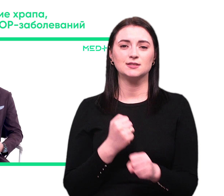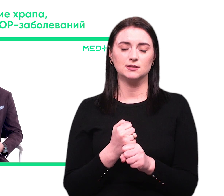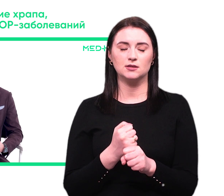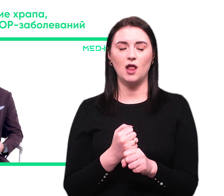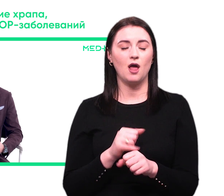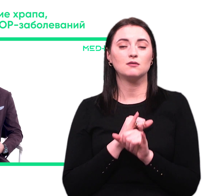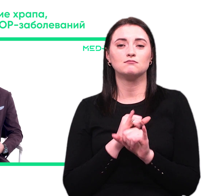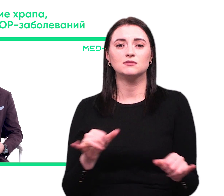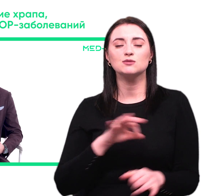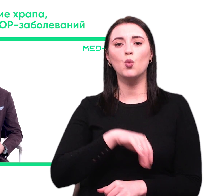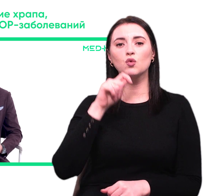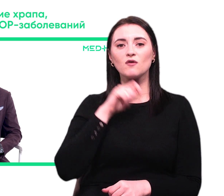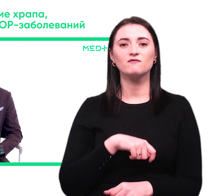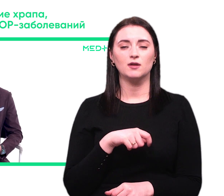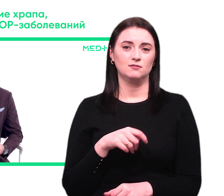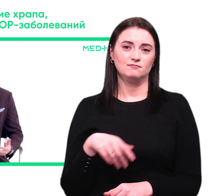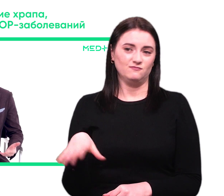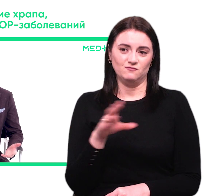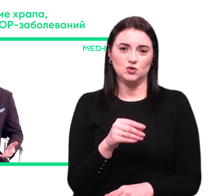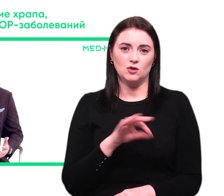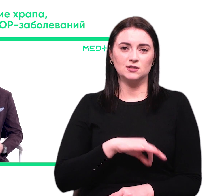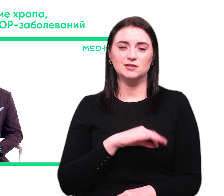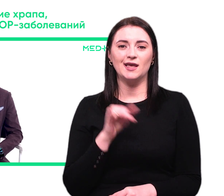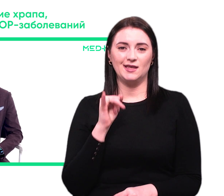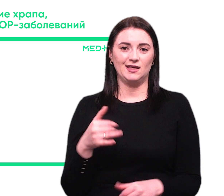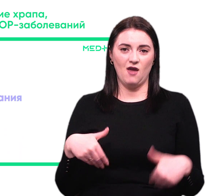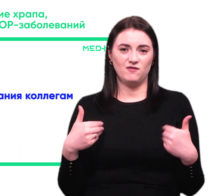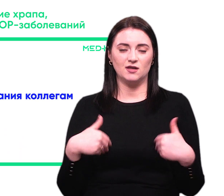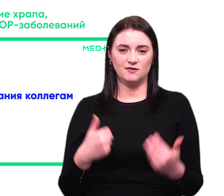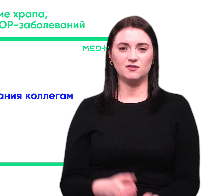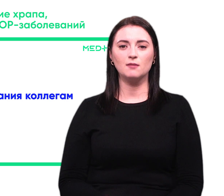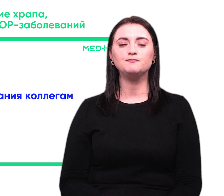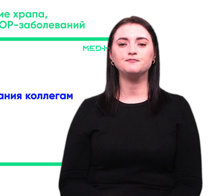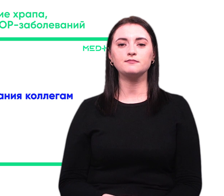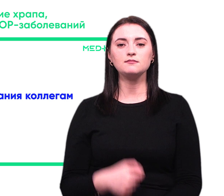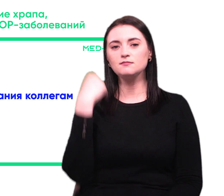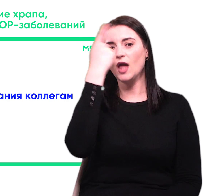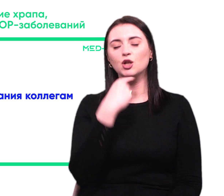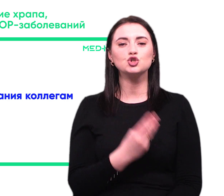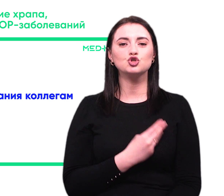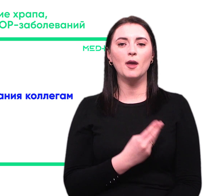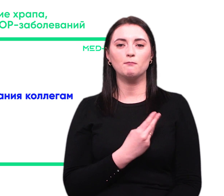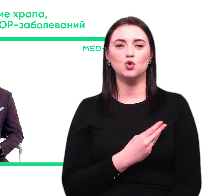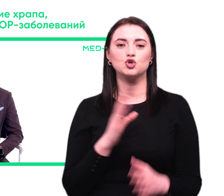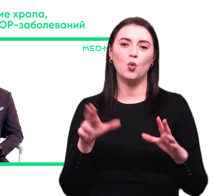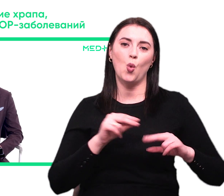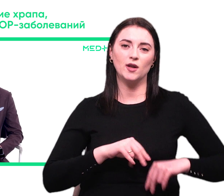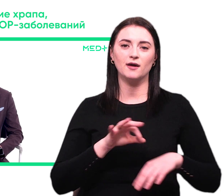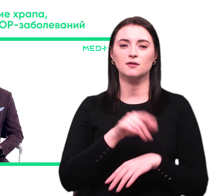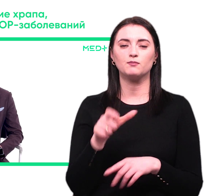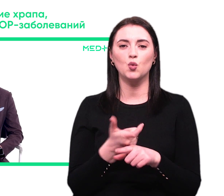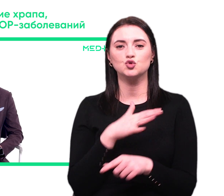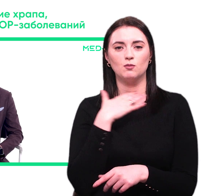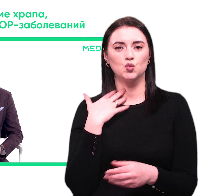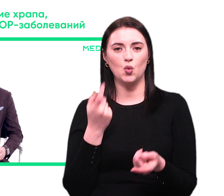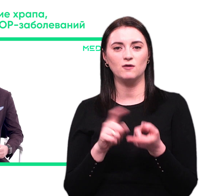мы используем, и в Украине это все широко используется и достаточно эффективно. Личные пожелания коллегам и пациентам. Очень много